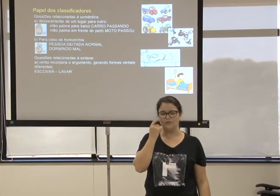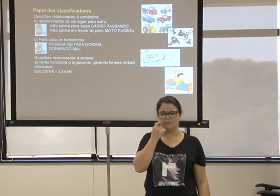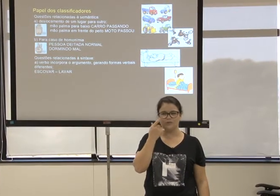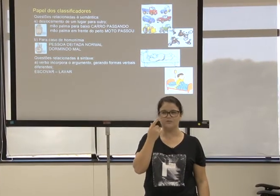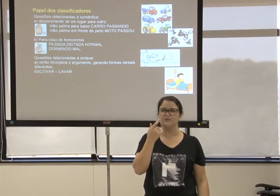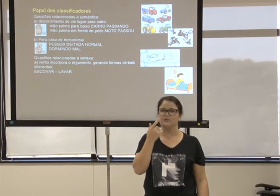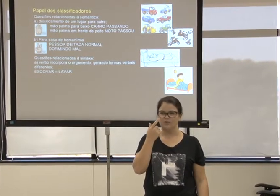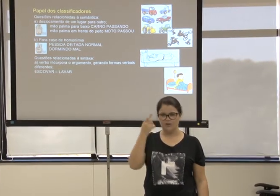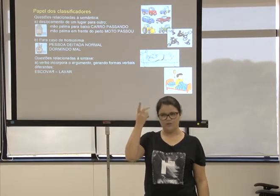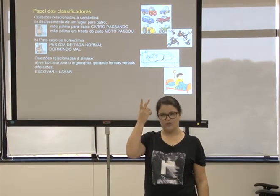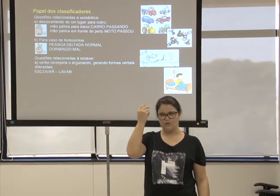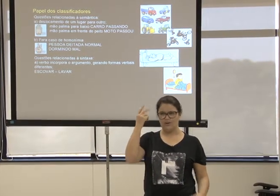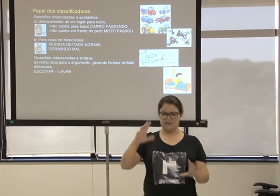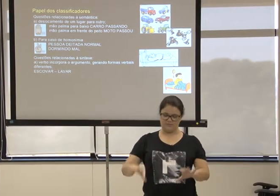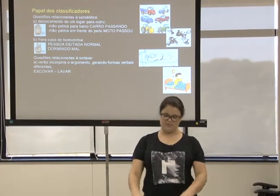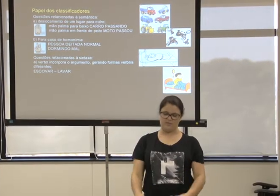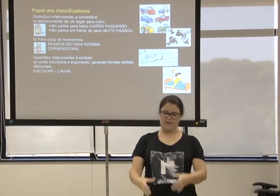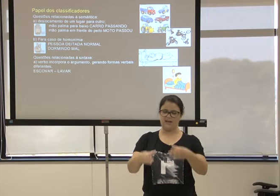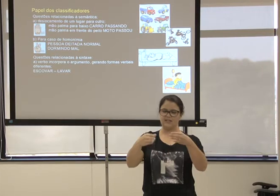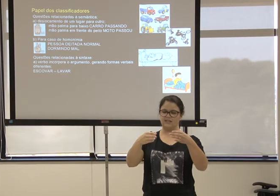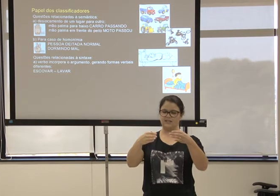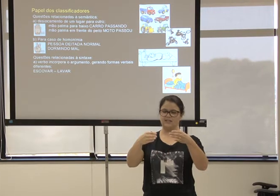por causa do coelho, que fui pegar assim.